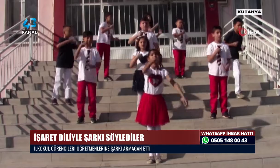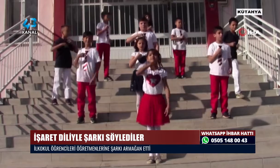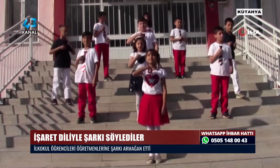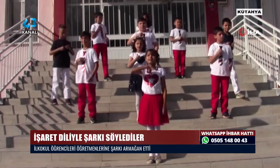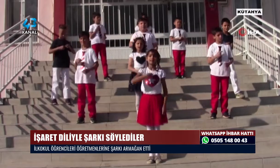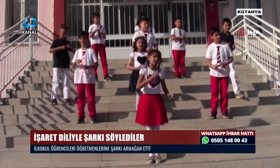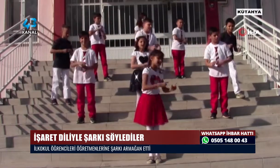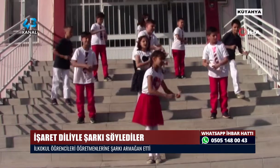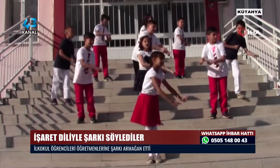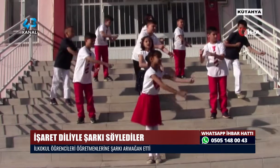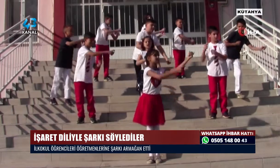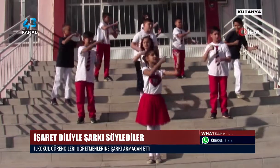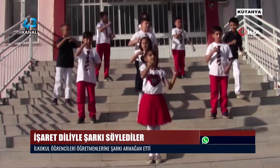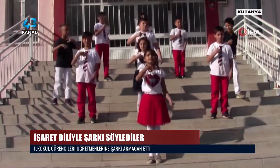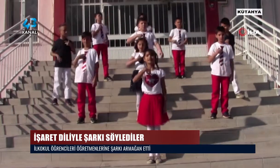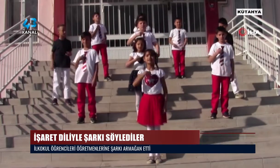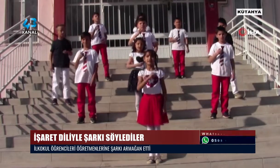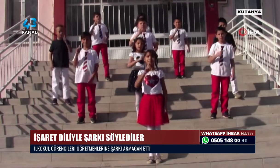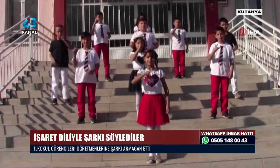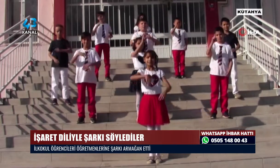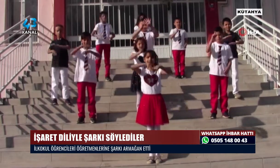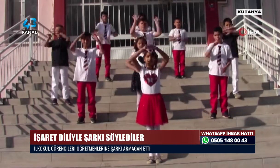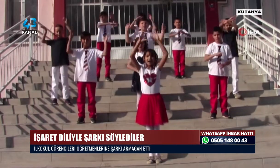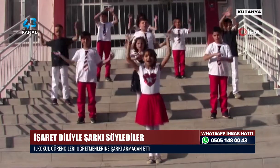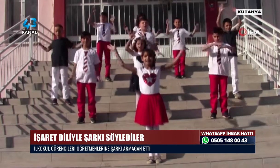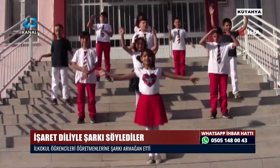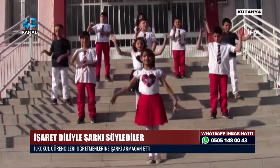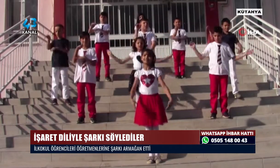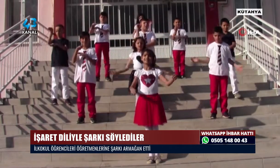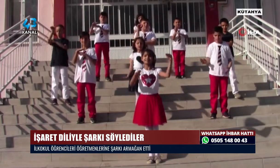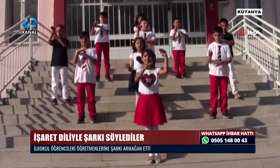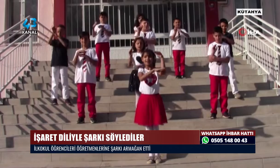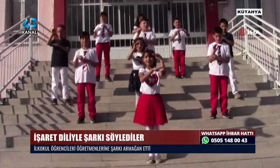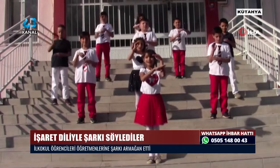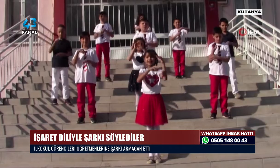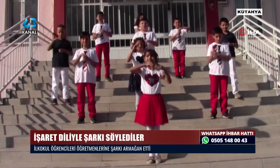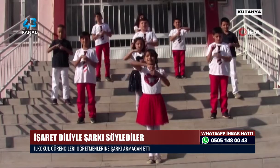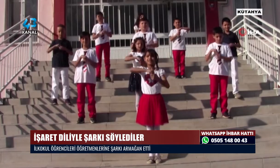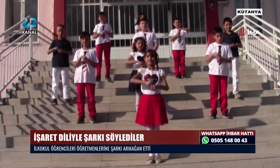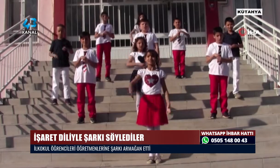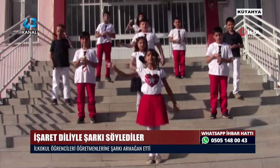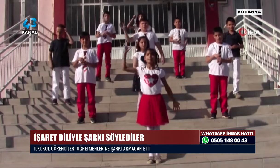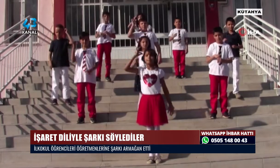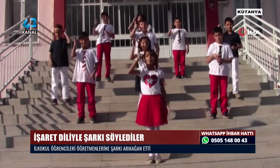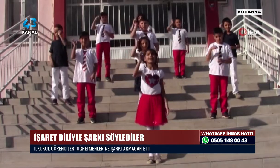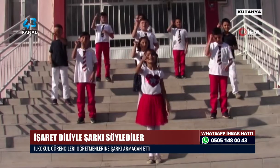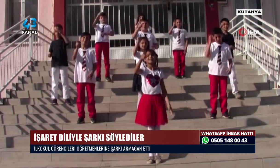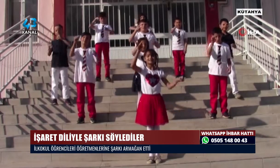nedeniyle işaret dili eğitmeni Pelin Solak nezaretinde öğretmenleri için hazırladıkları Anlat Bana Öğretmenim şarkısını